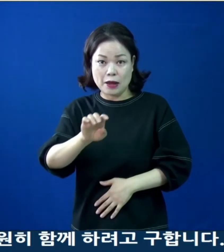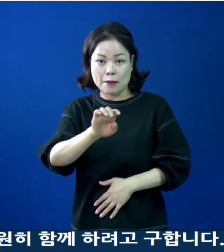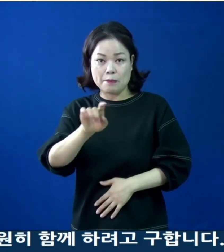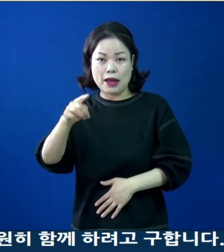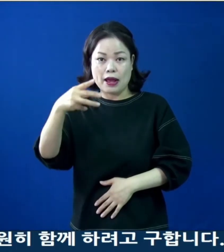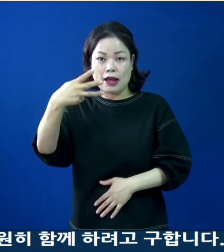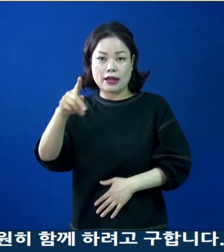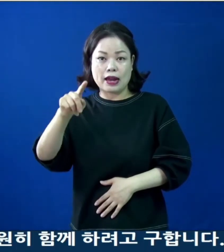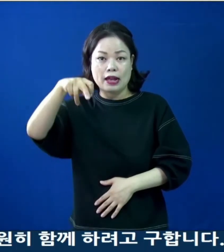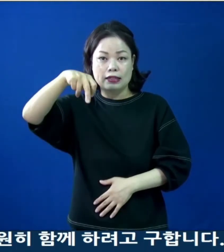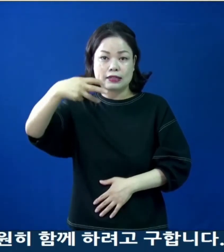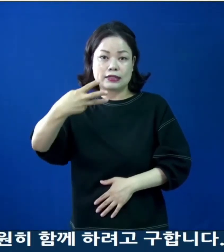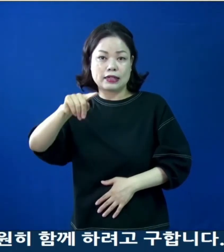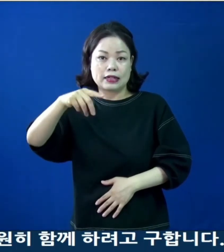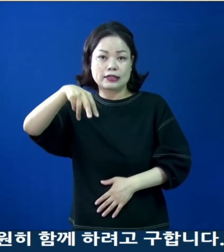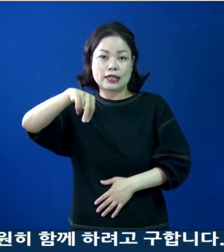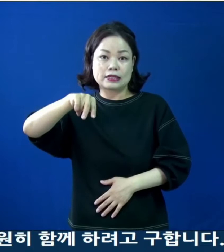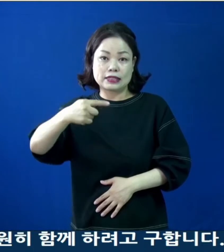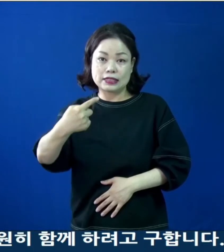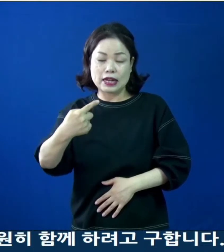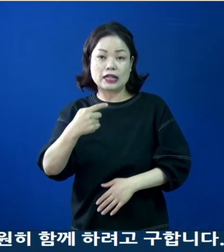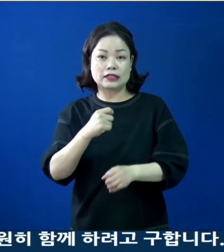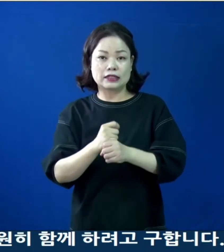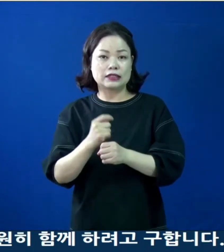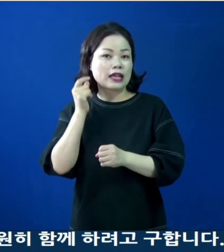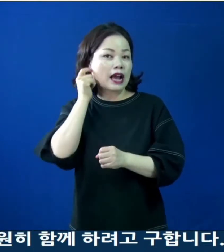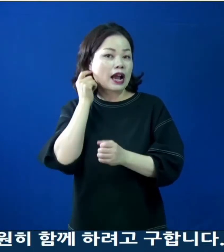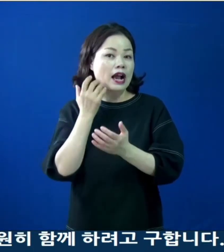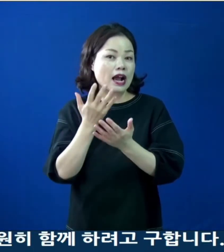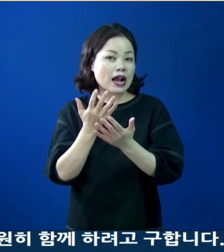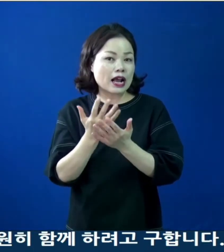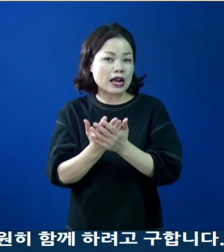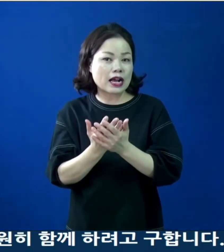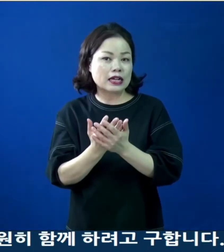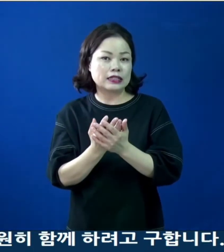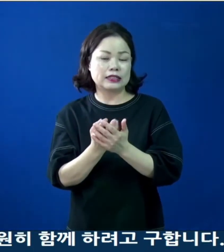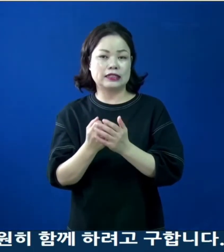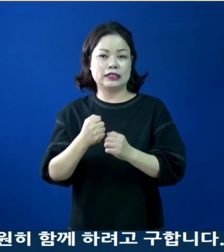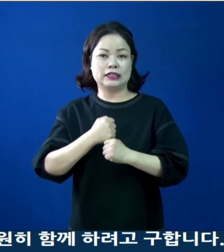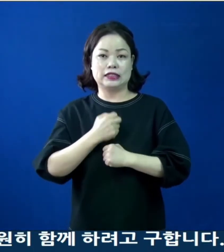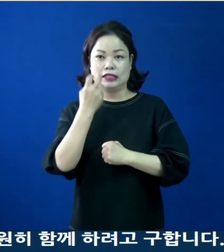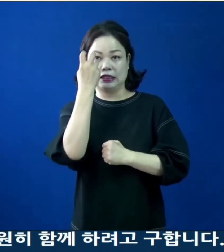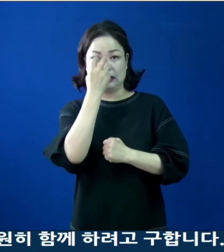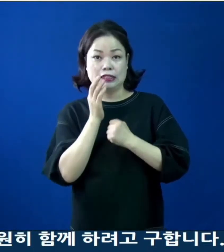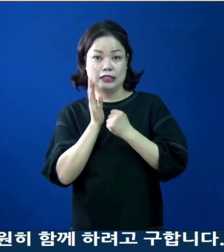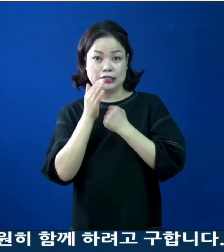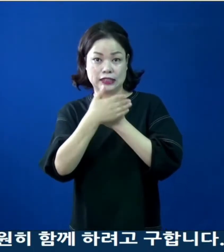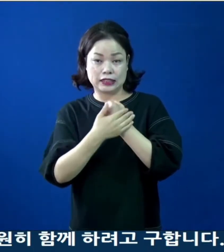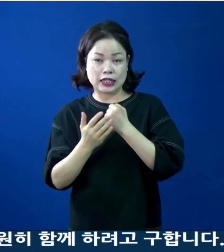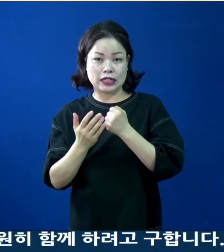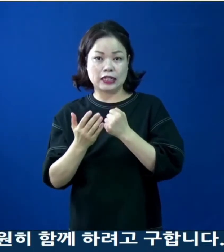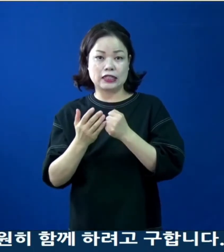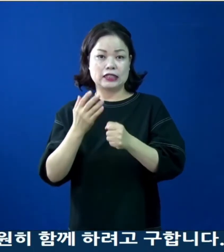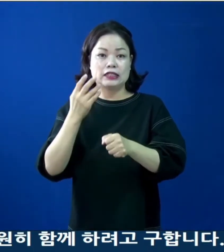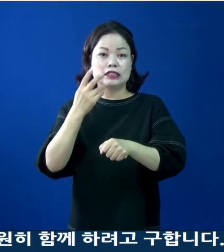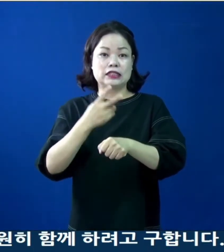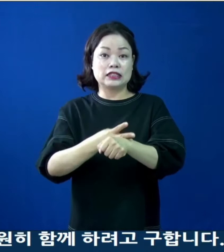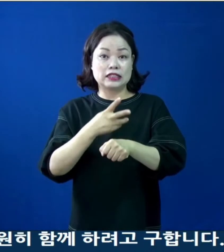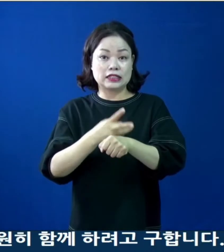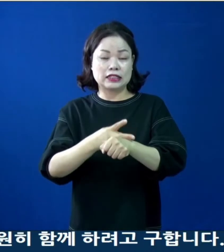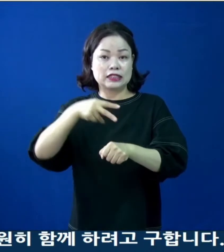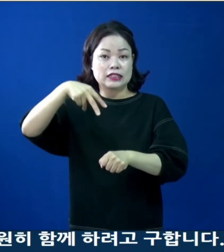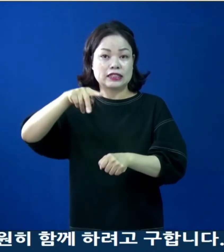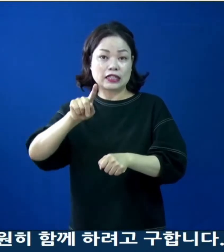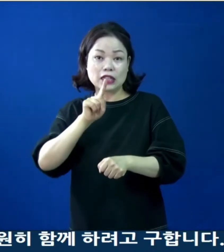파라클레토스라는 단어를 기록하고 있습니다. 한자어로는 지킬, 보, 은혜, 해, 스승, 사자를